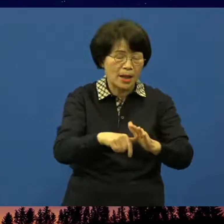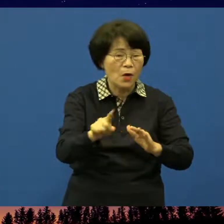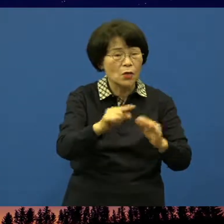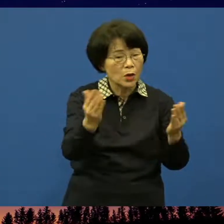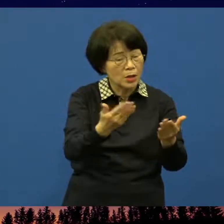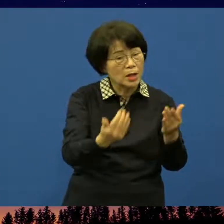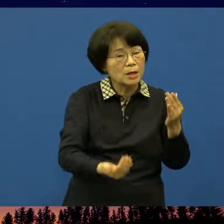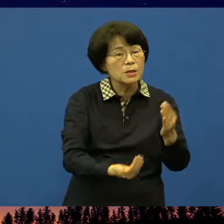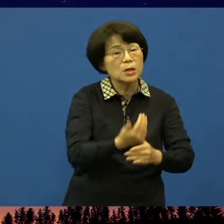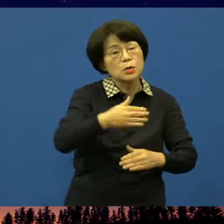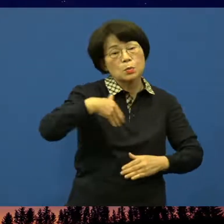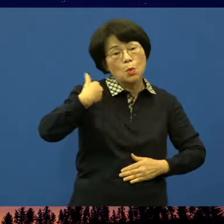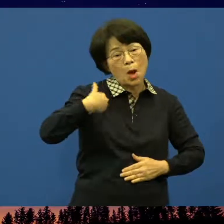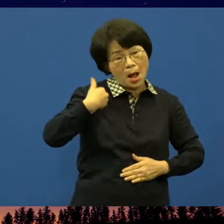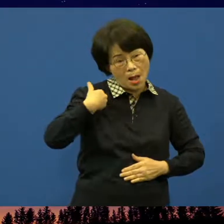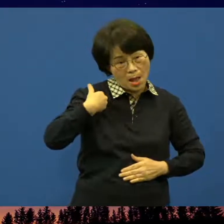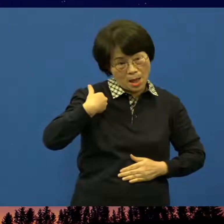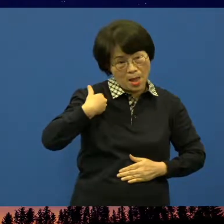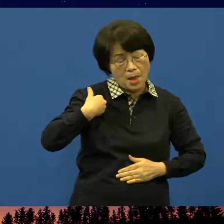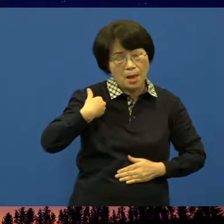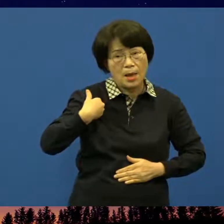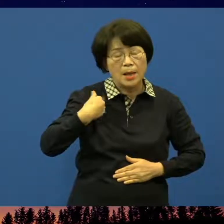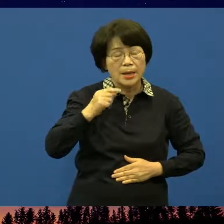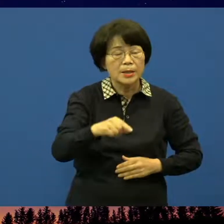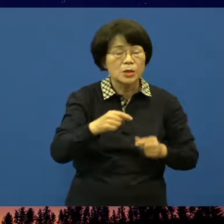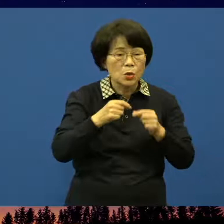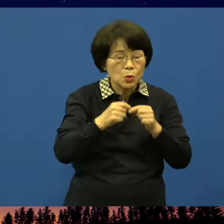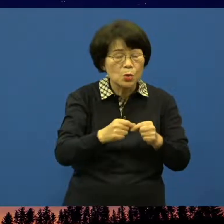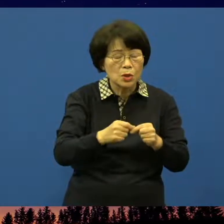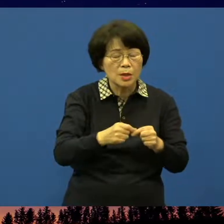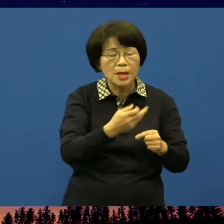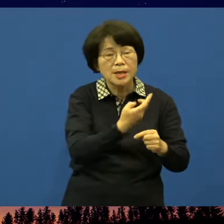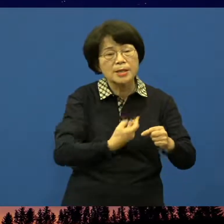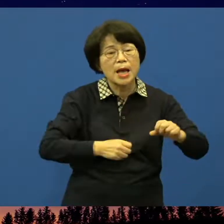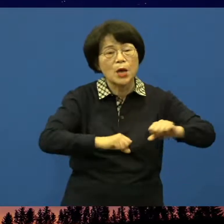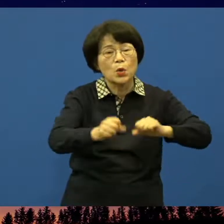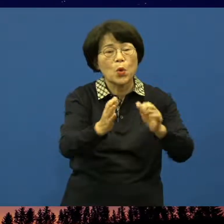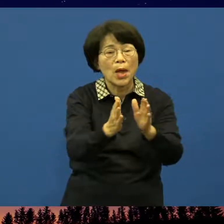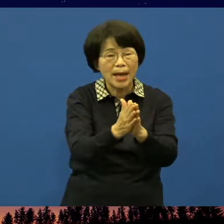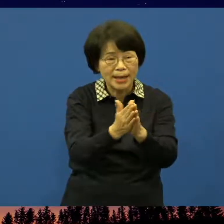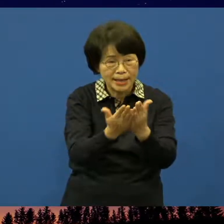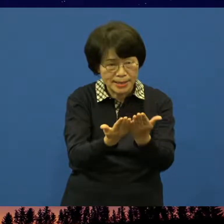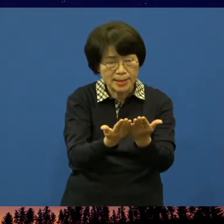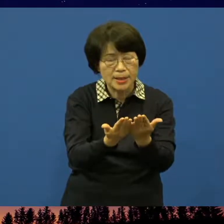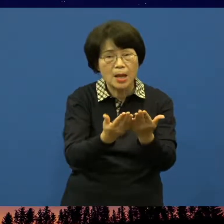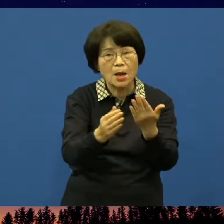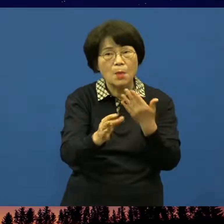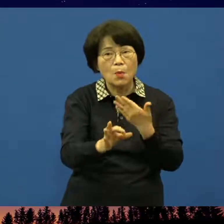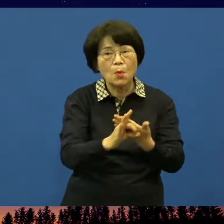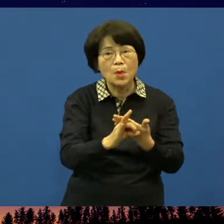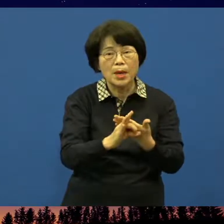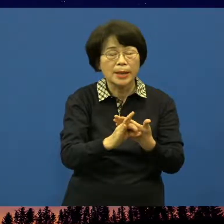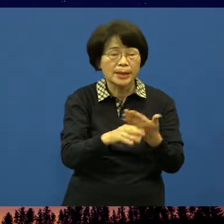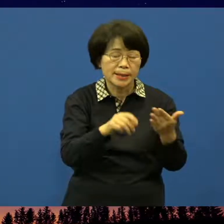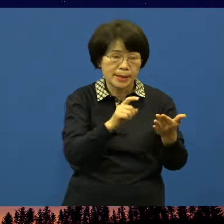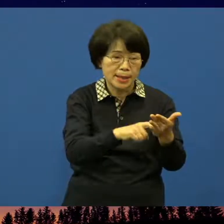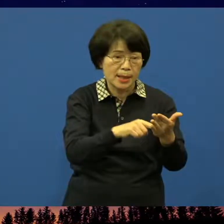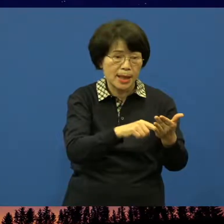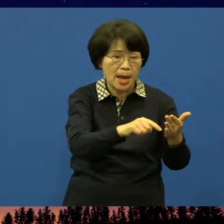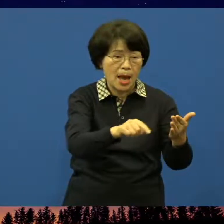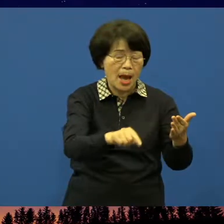아무도 상상할 수 없다는 거죠. 그것이 구체화된 것이 사도행전이죠. 사도행전을 보면 여러분, 사도행전에